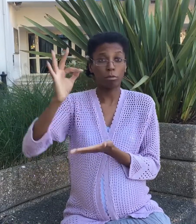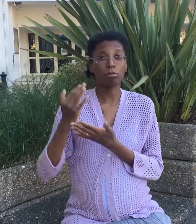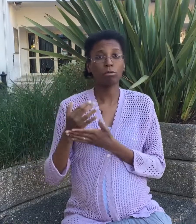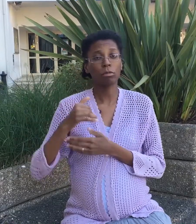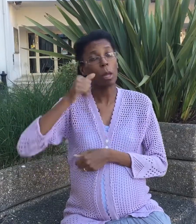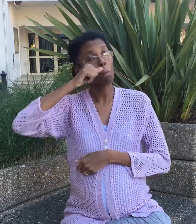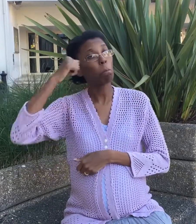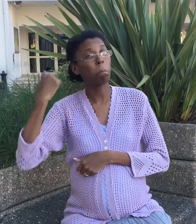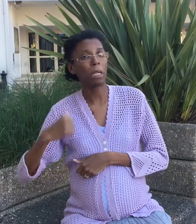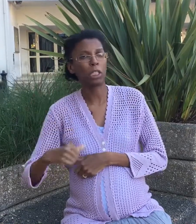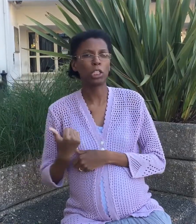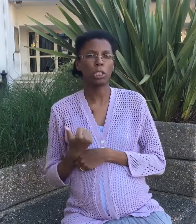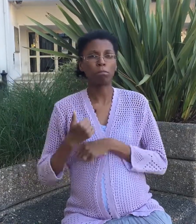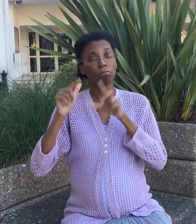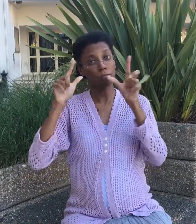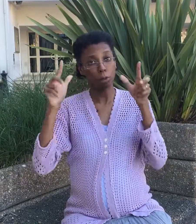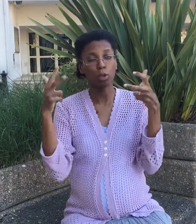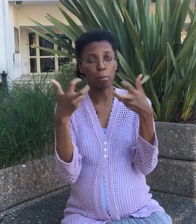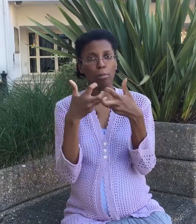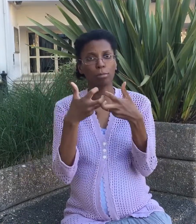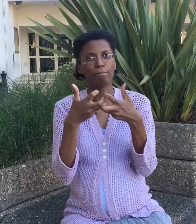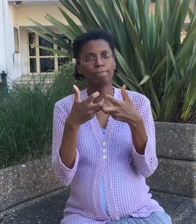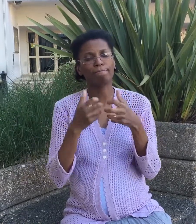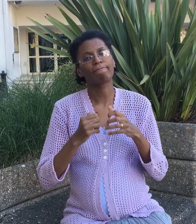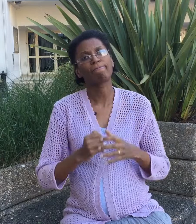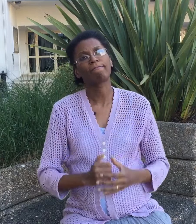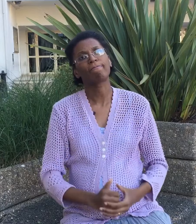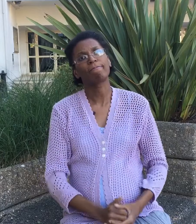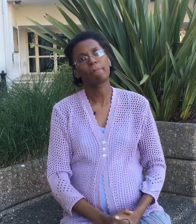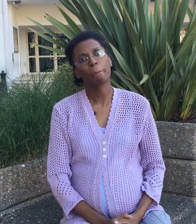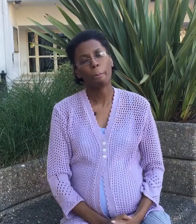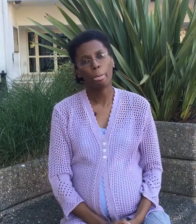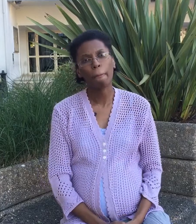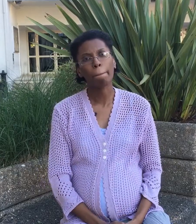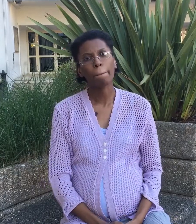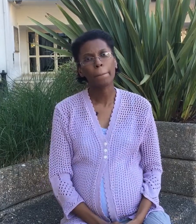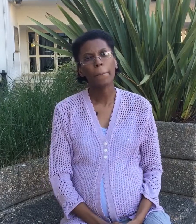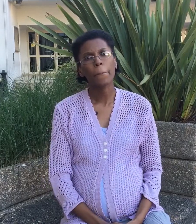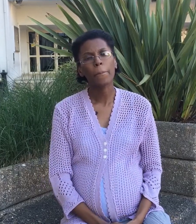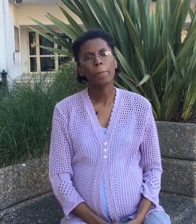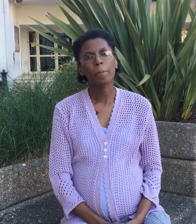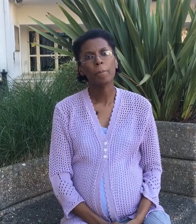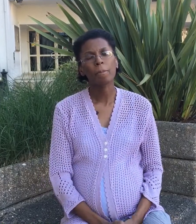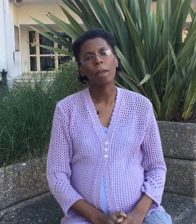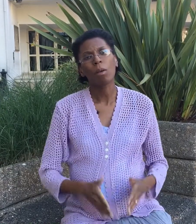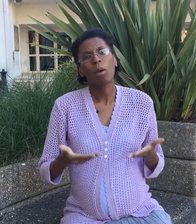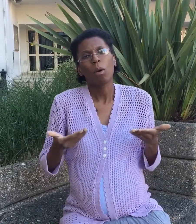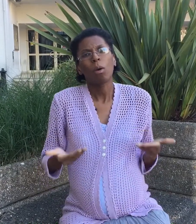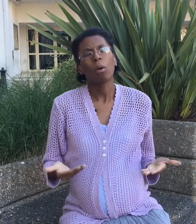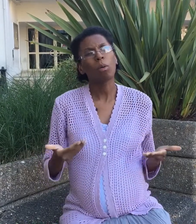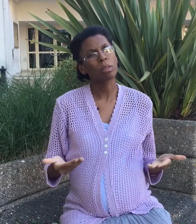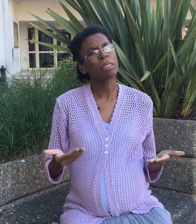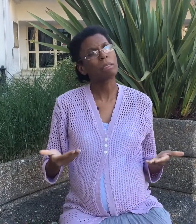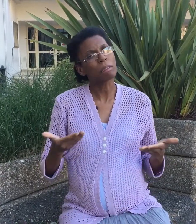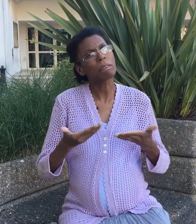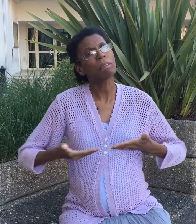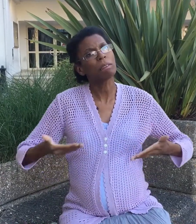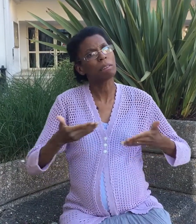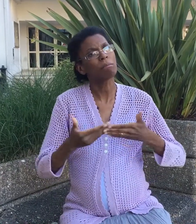Union, les deux fédérations de la France et la fédération de la Belgique et du Luxembourg.